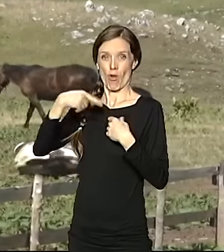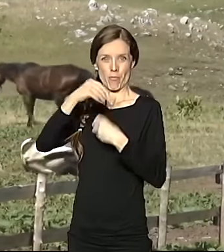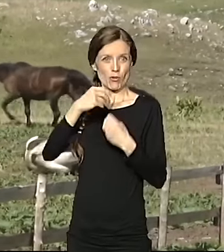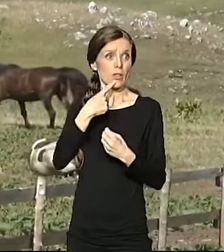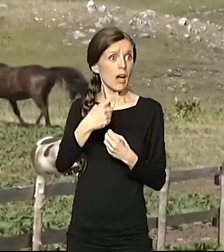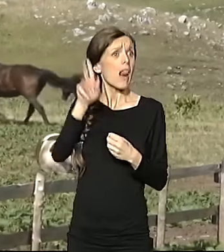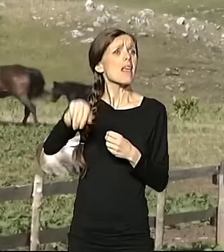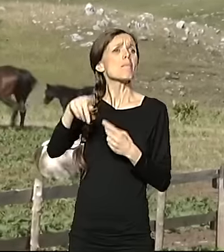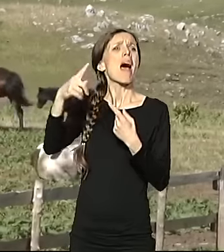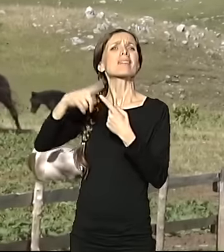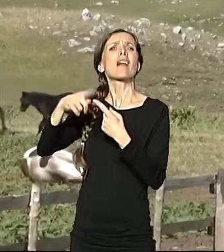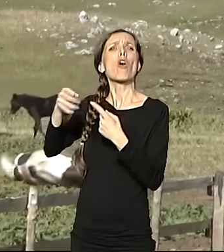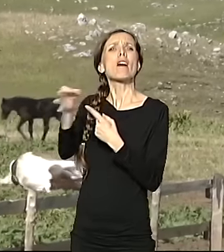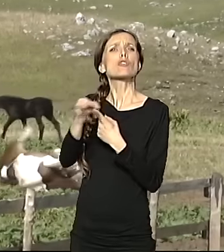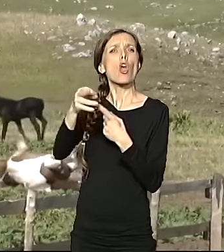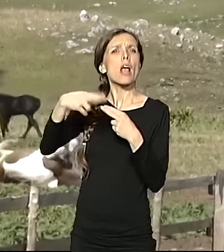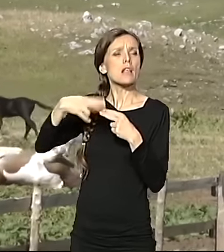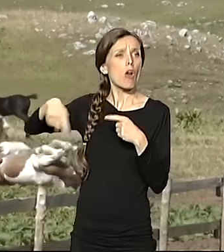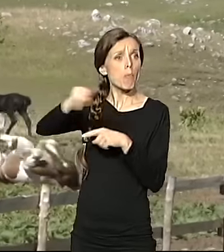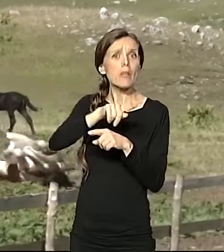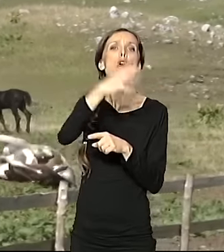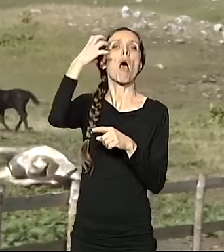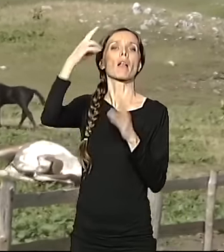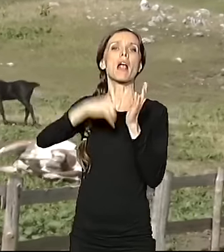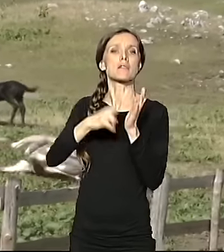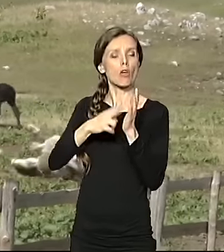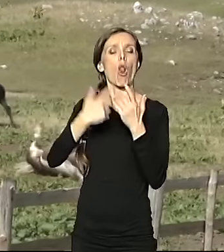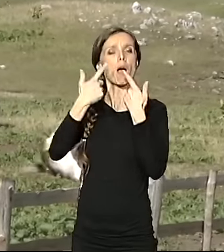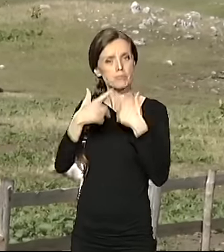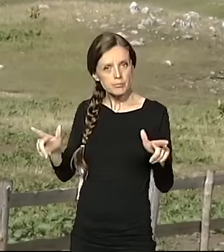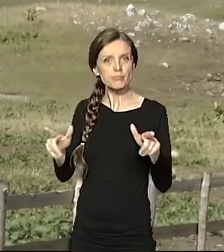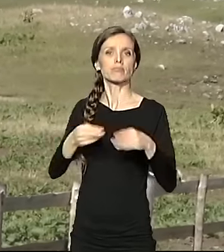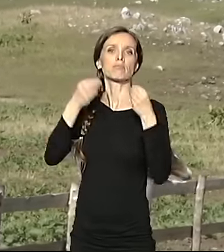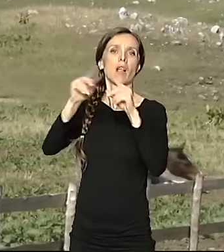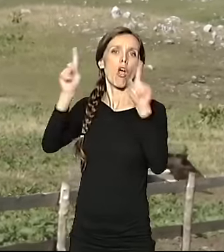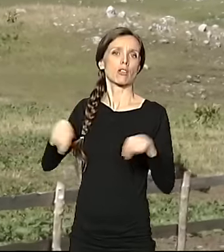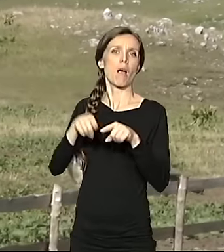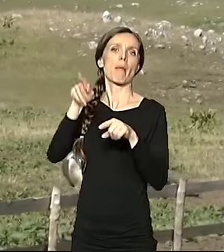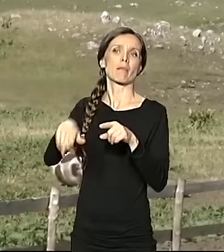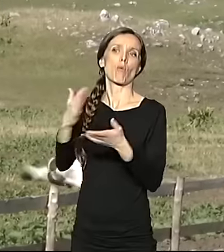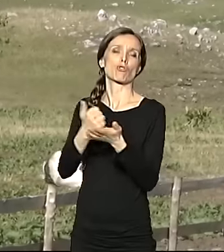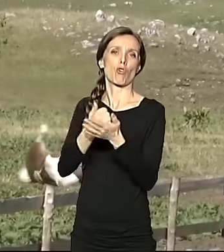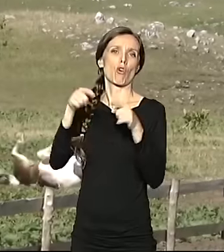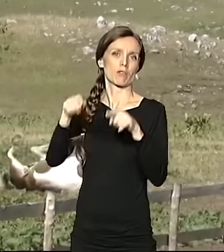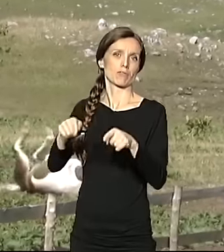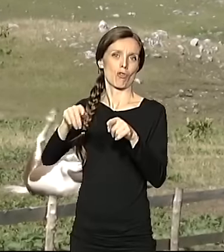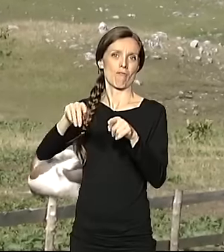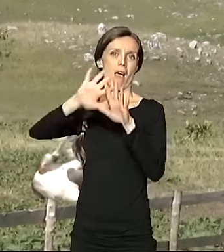jezero, on im je odmah odobrio i dao tapije na ovu planinu.